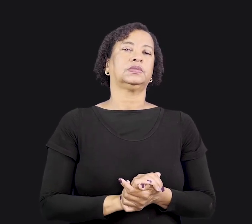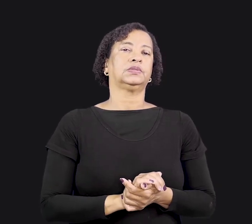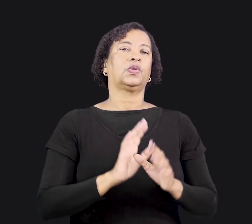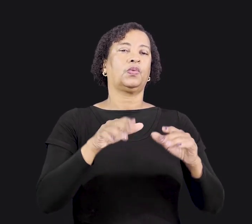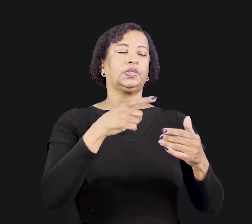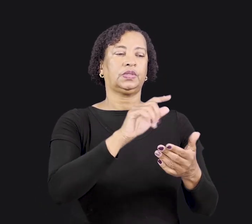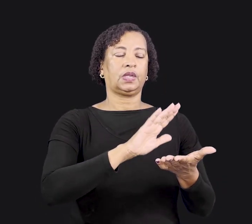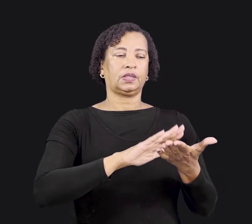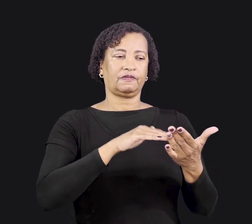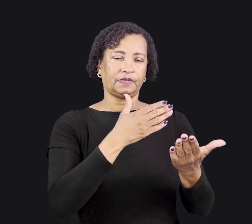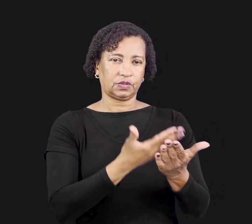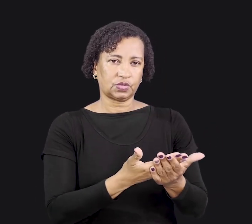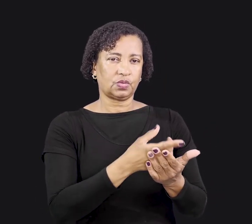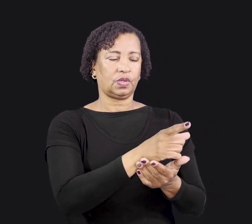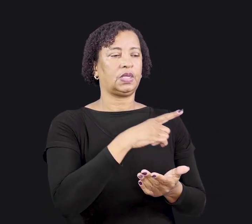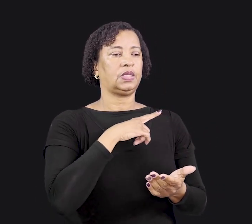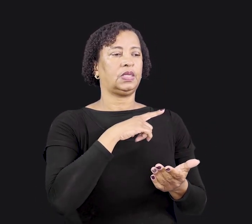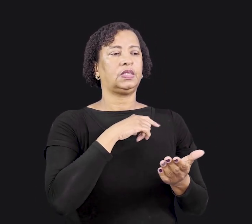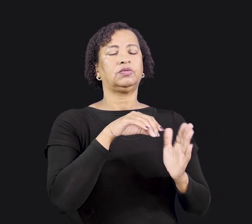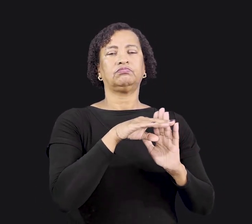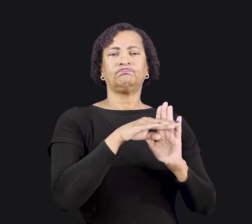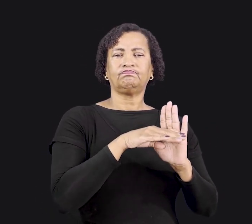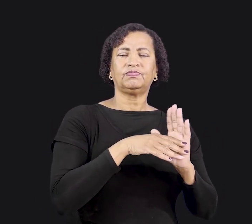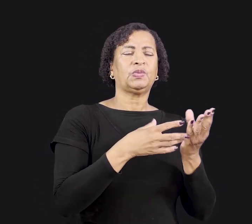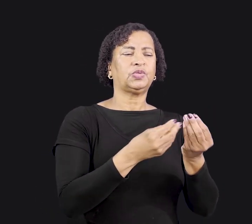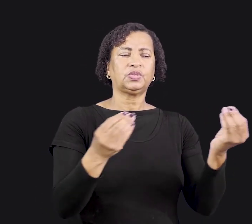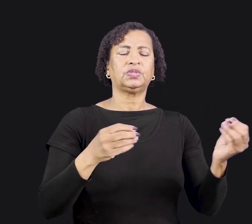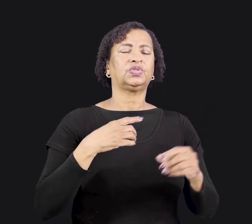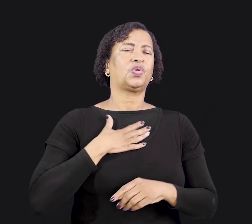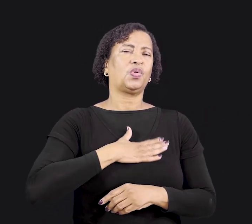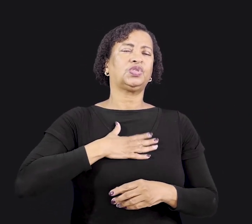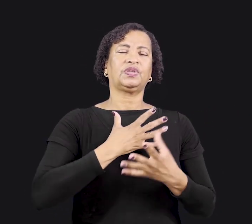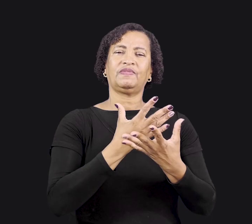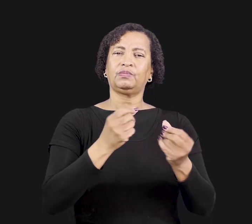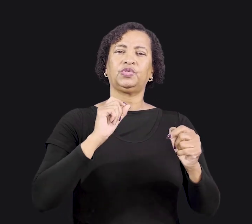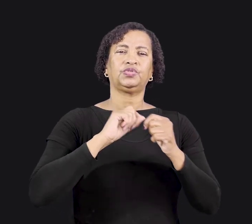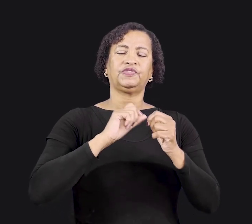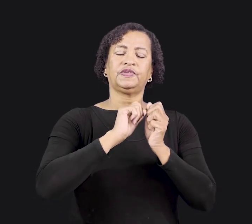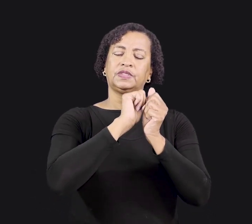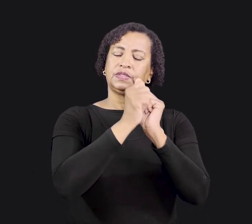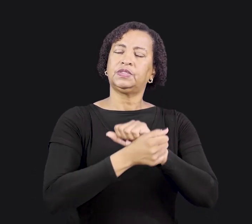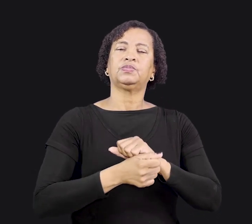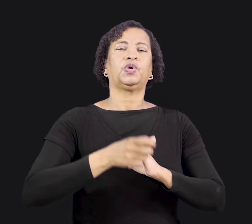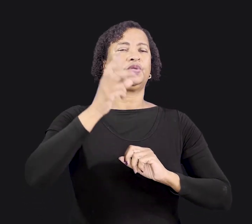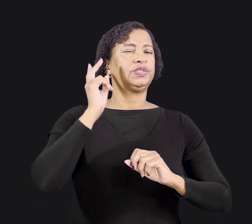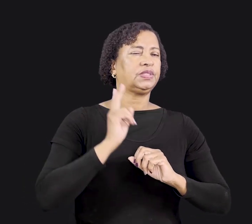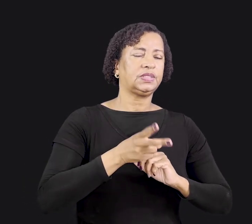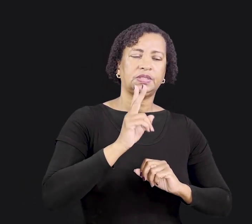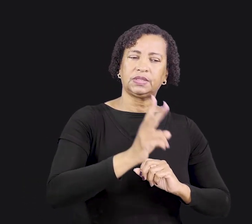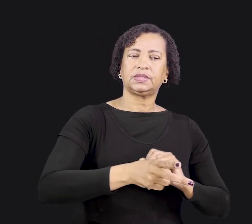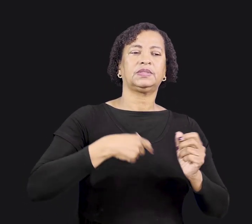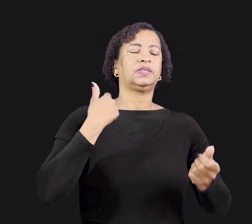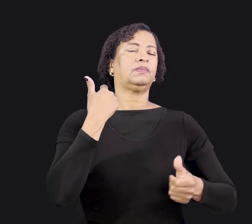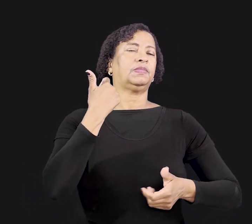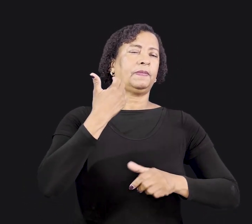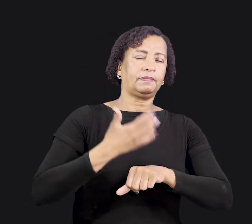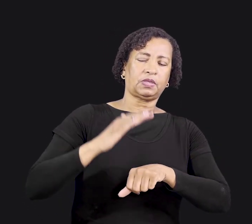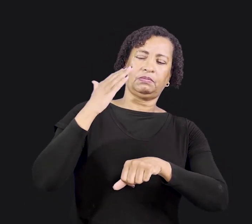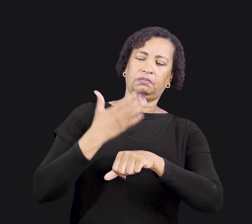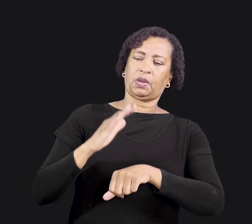era bastante cheia. Ela adorava esportes e não parava um segundo, sempre superativa e batendo a bola de um